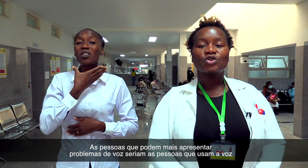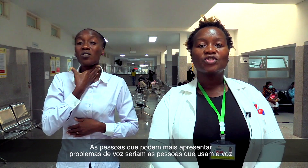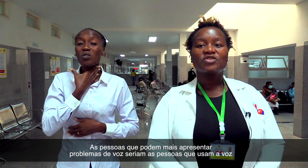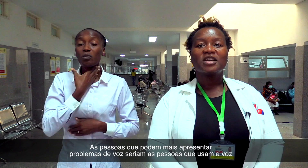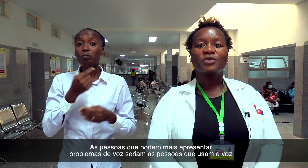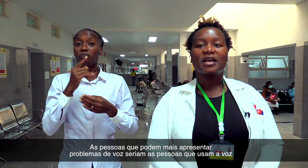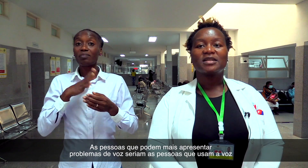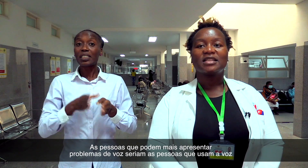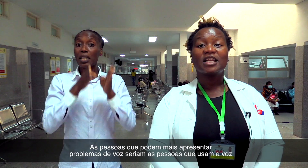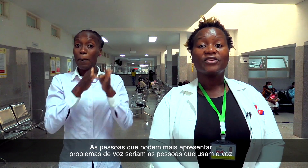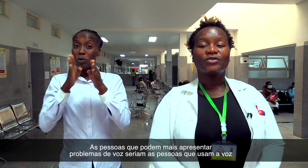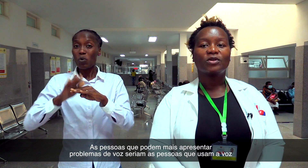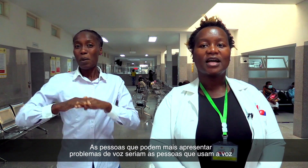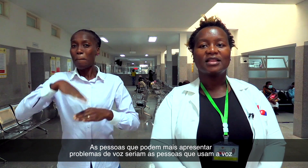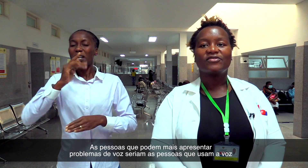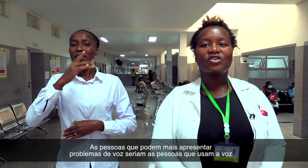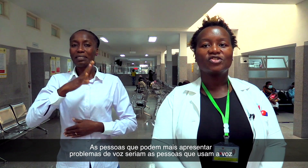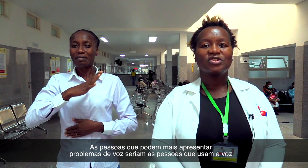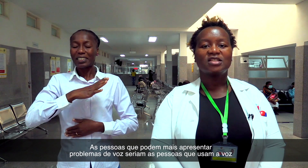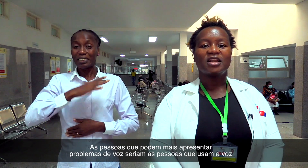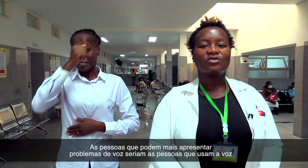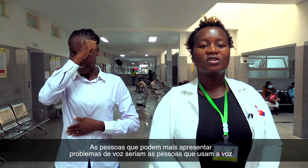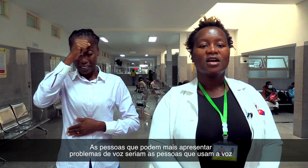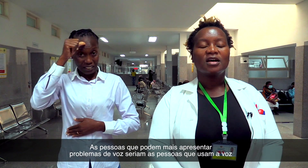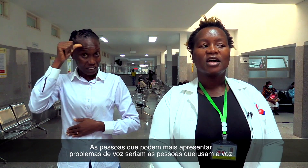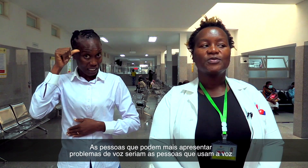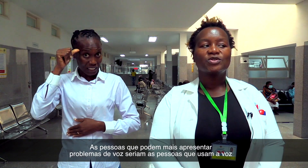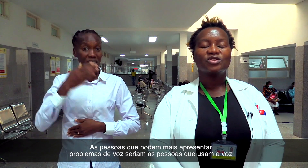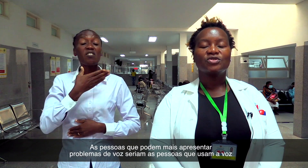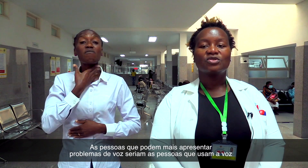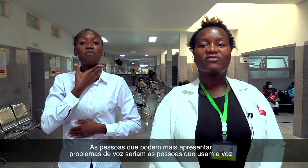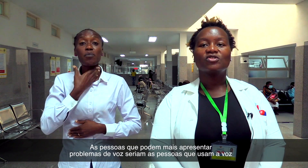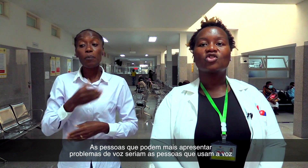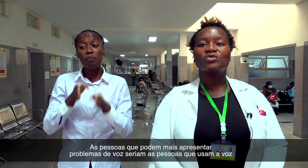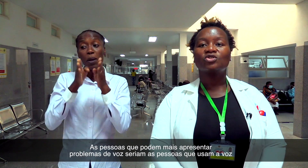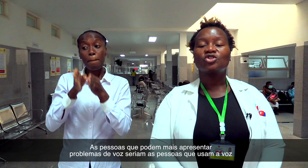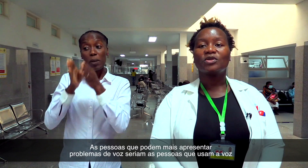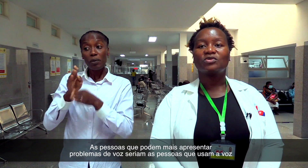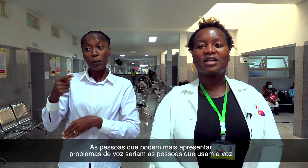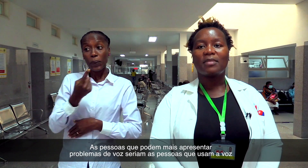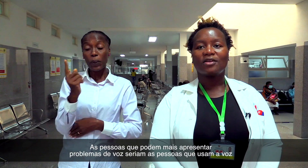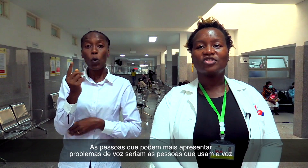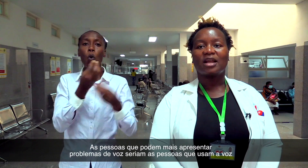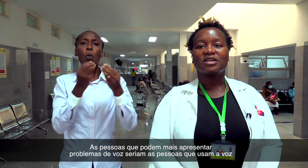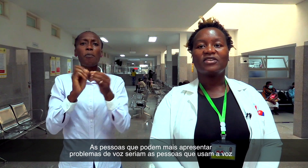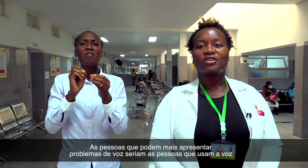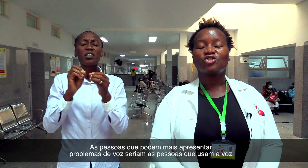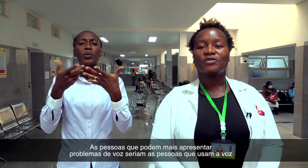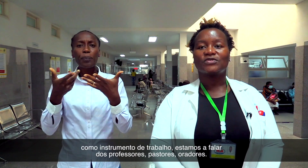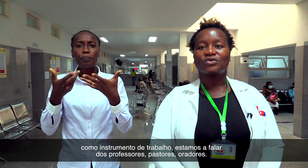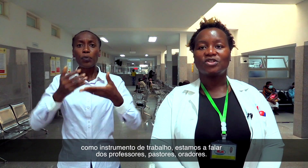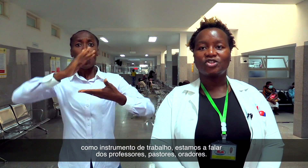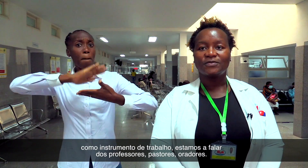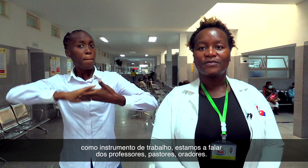As pessoas que mais podem apresentar dificuldade na voz seriam as pessoas que usam a voz como seu instrumento de trabalho. Estaremos a falar